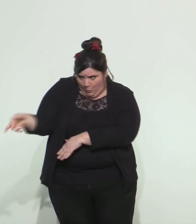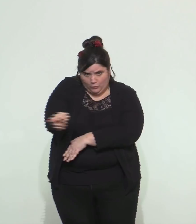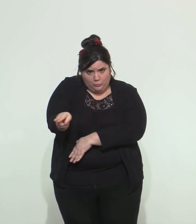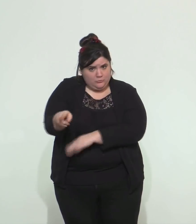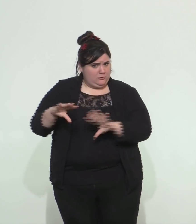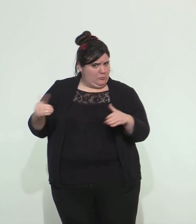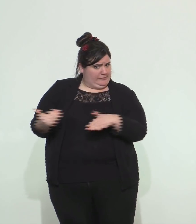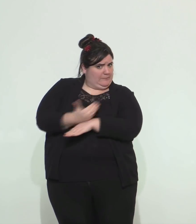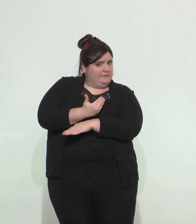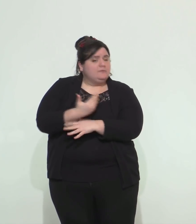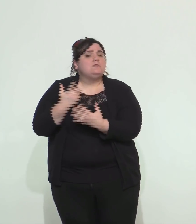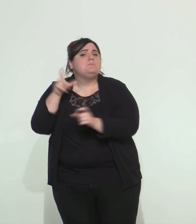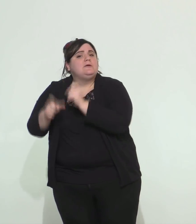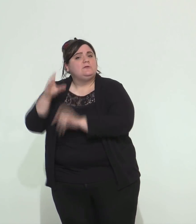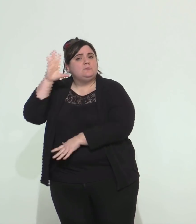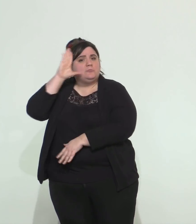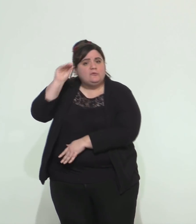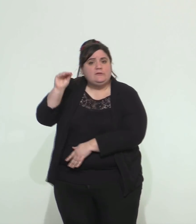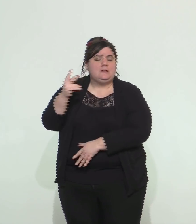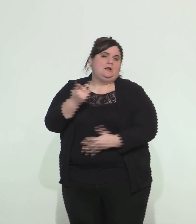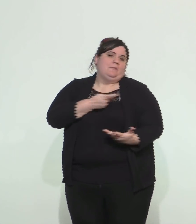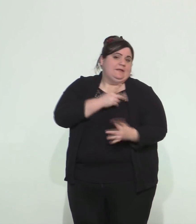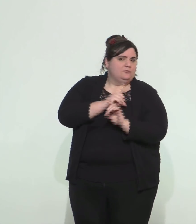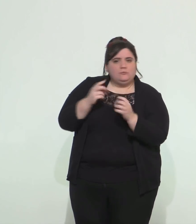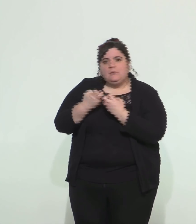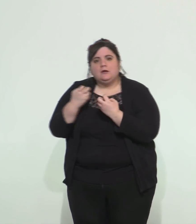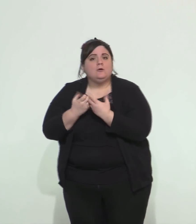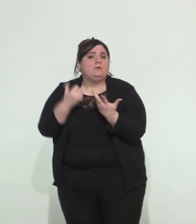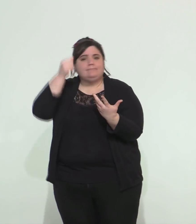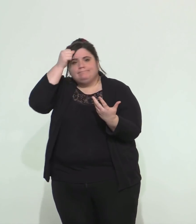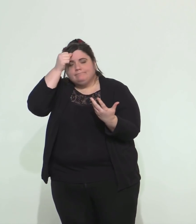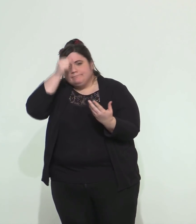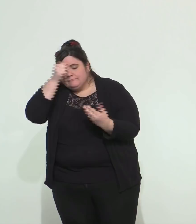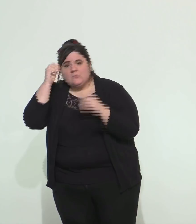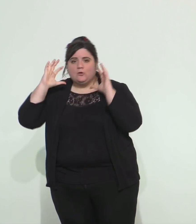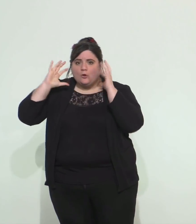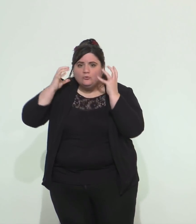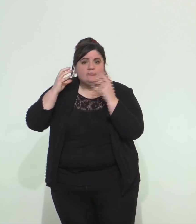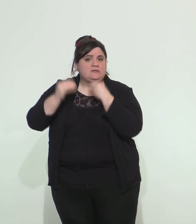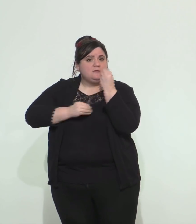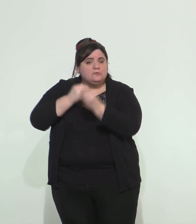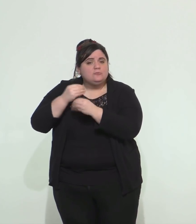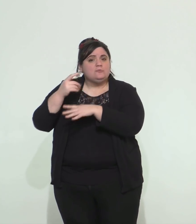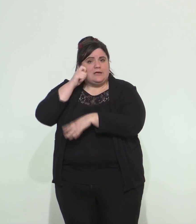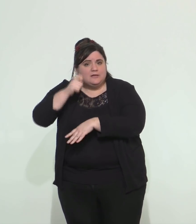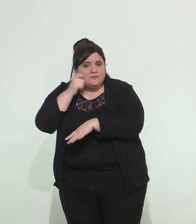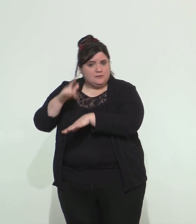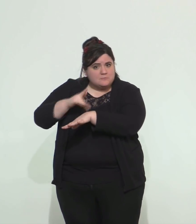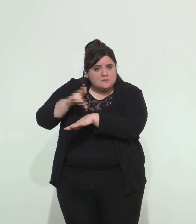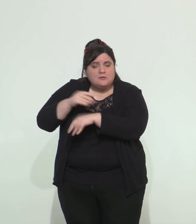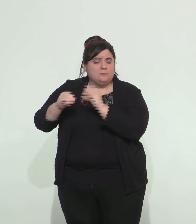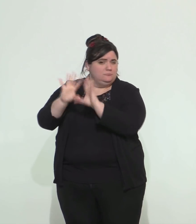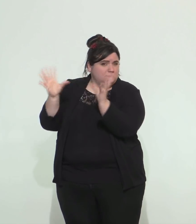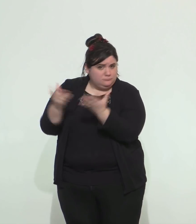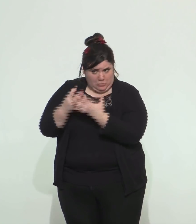libéraux, orthophonistes, infirmiers, masseurs kinésithérapeutes, pédicures podologues, diététiciens? Si oui, quand? Absolument. Ça